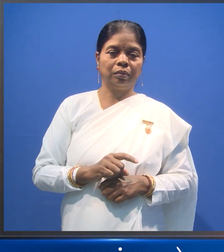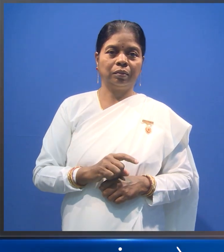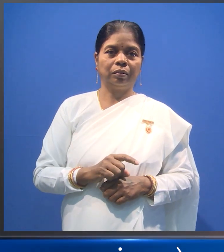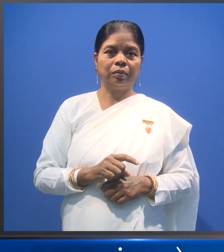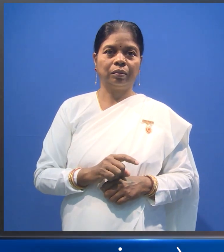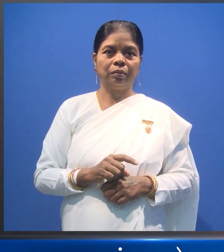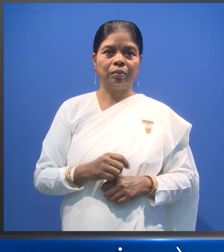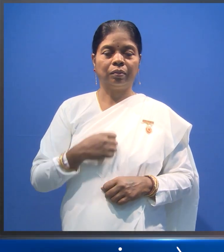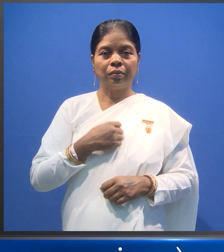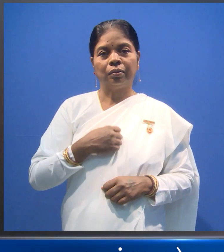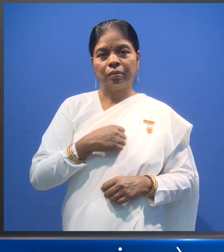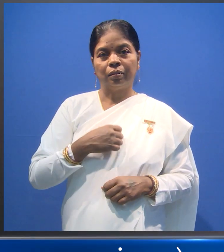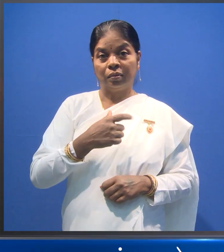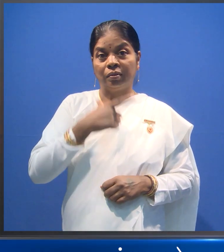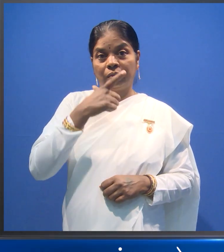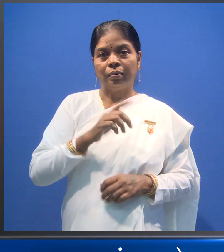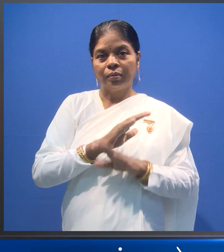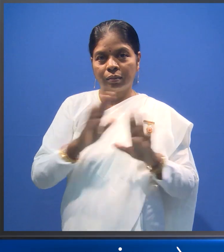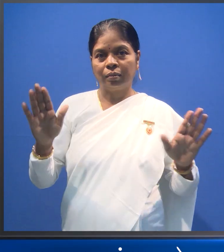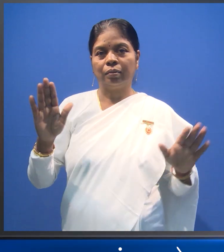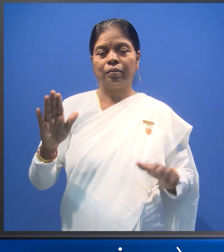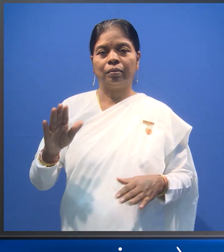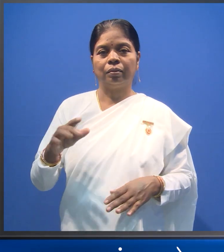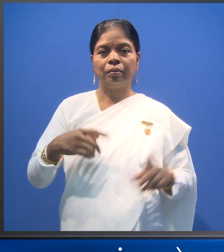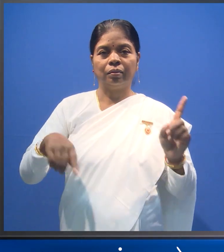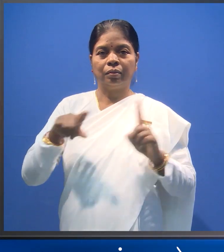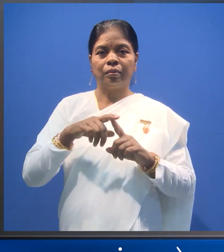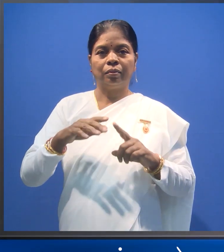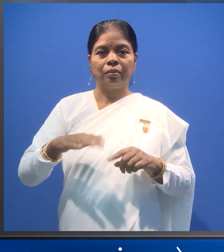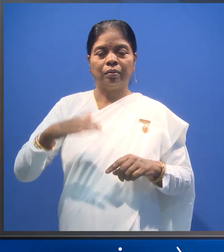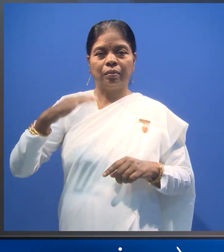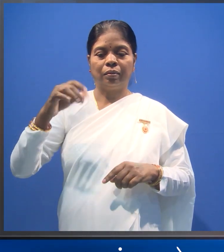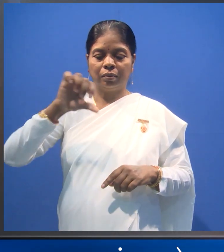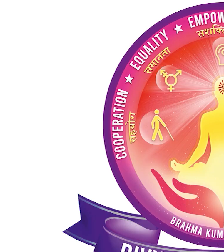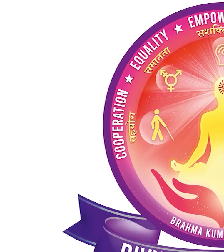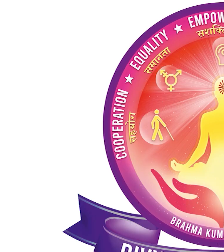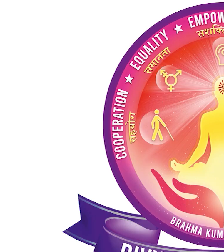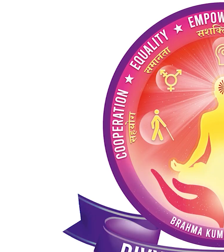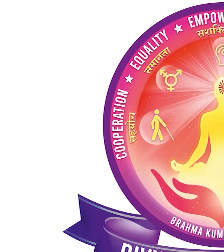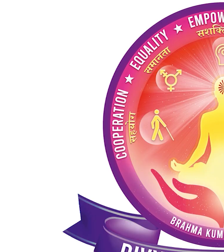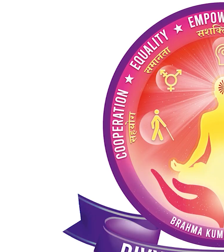मन जर संतुष्ट नसेल तर संपूर्ण जीवन व्यर्थ आहे.